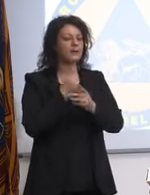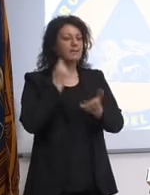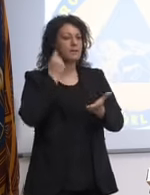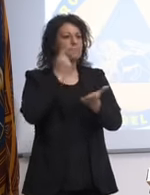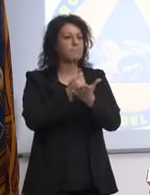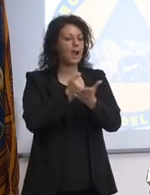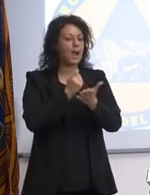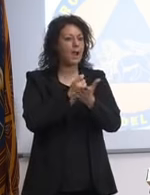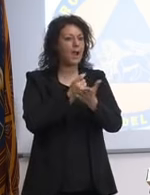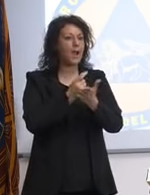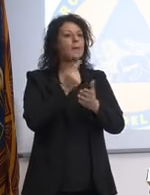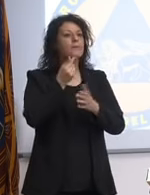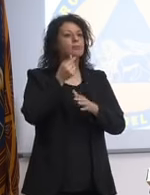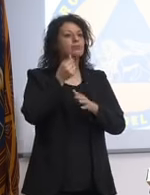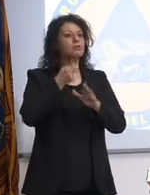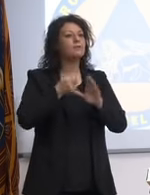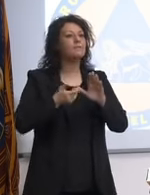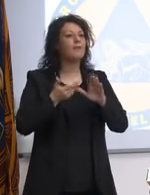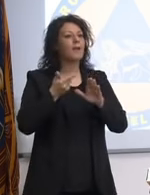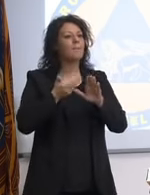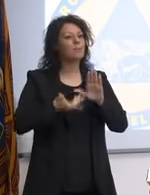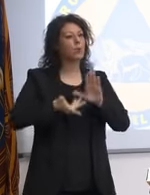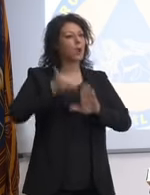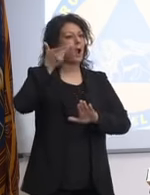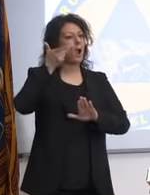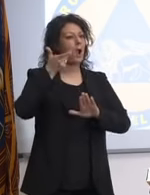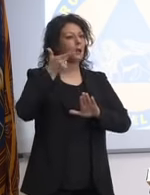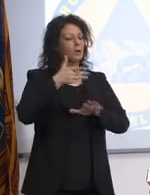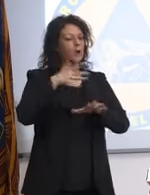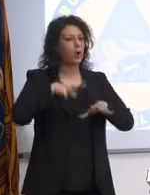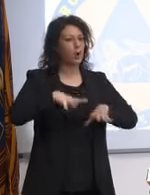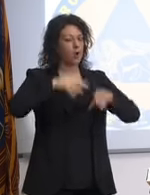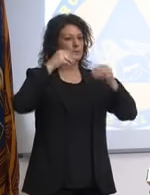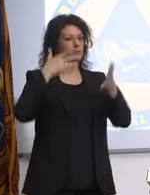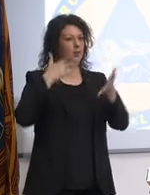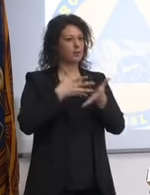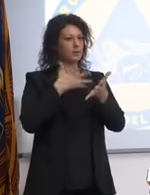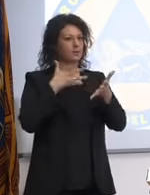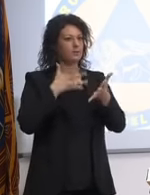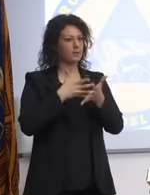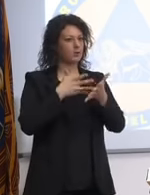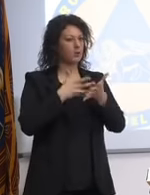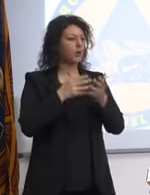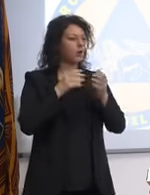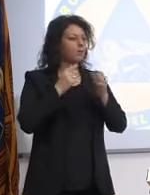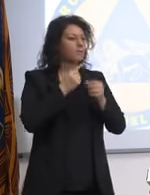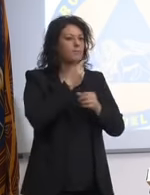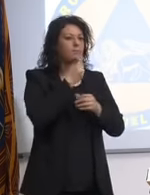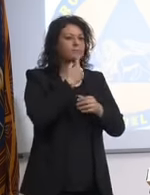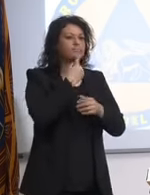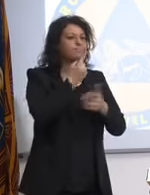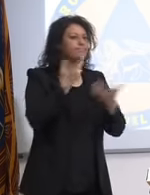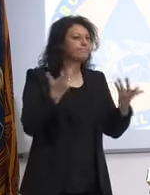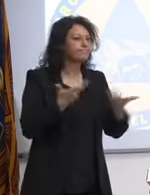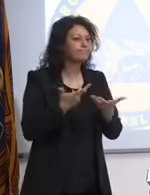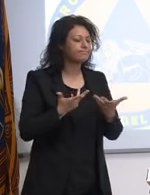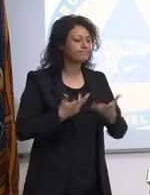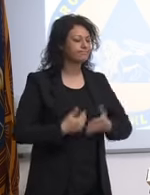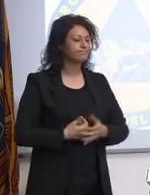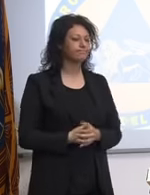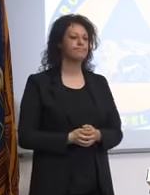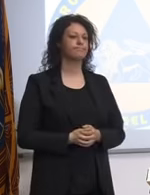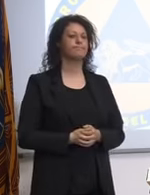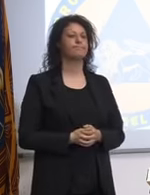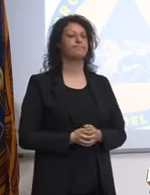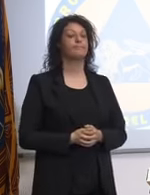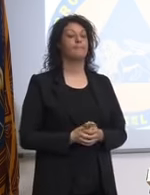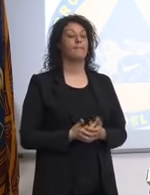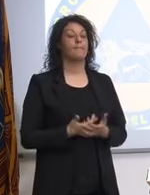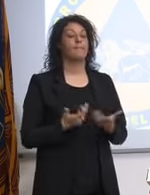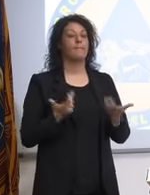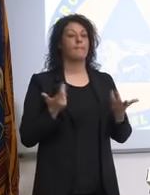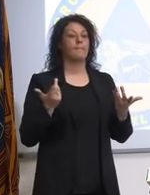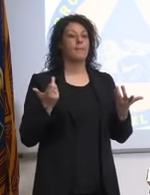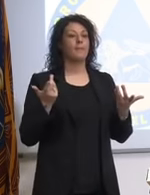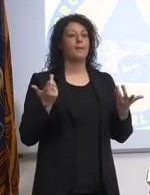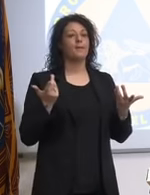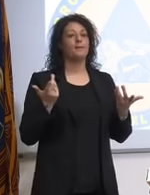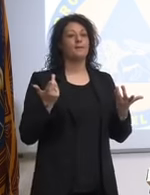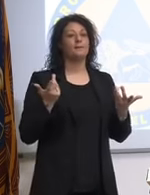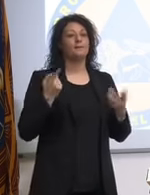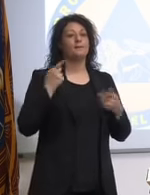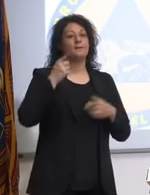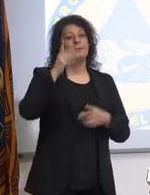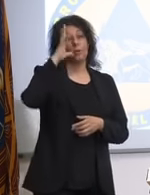cifra superiore inizia a essere una difficoltà anche per loro. Cosa possiamo dirgli? Guardate, questo rientra nelle